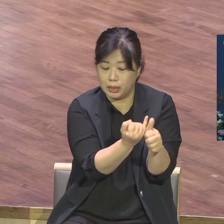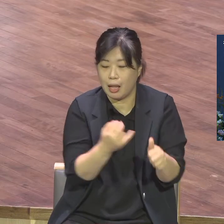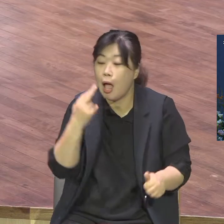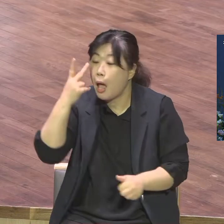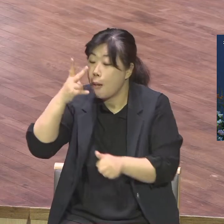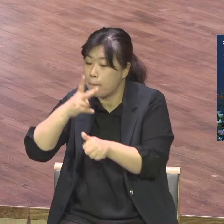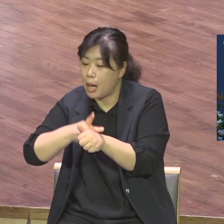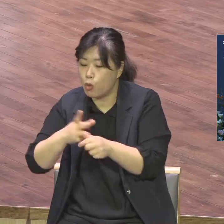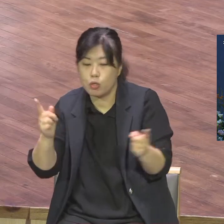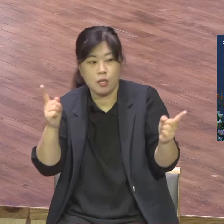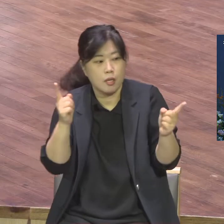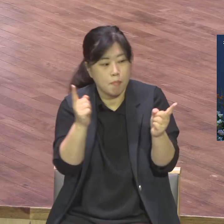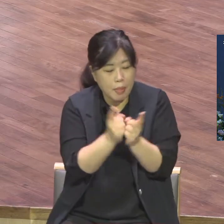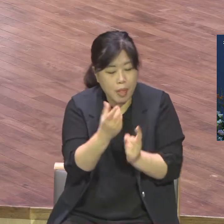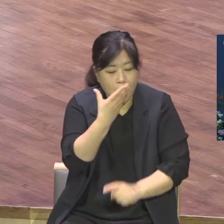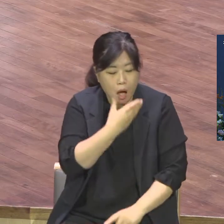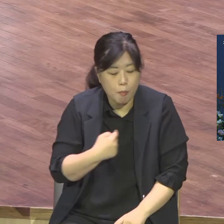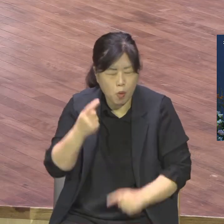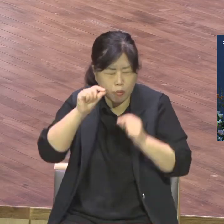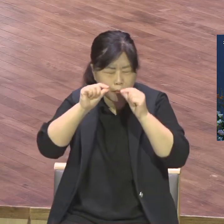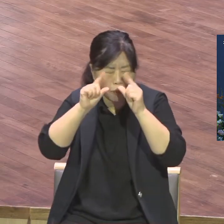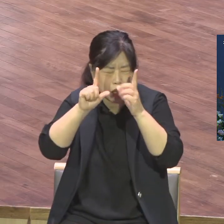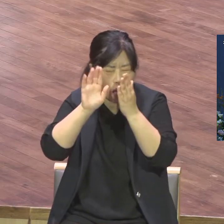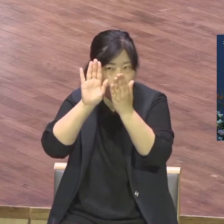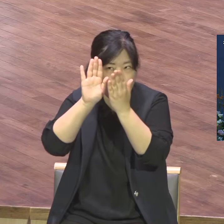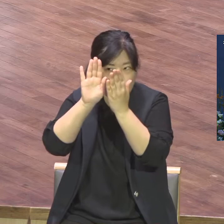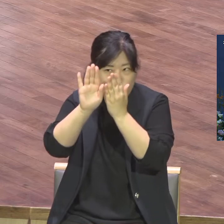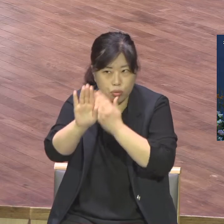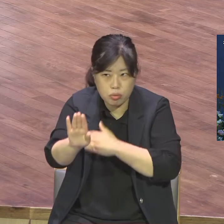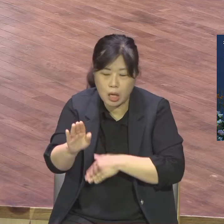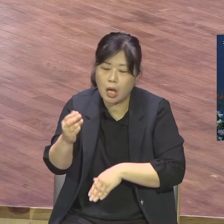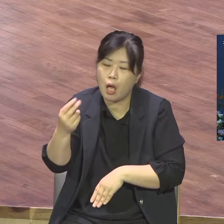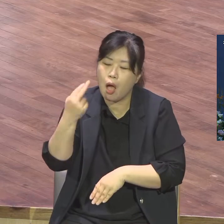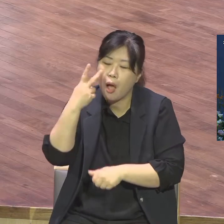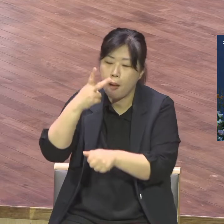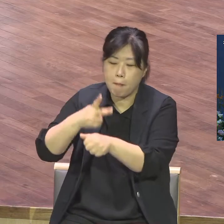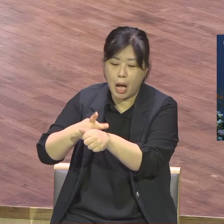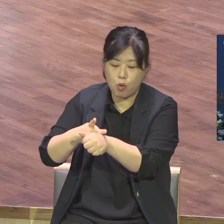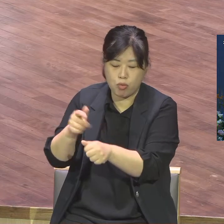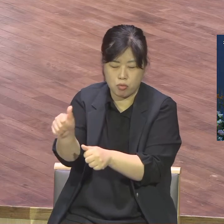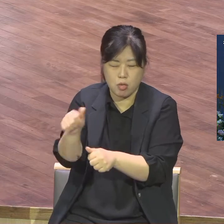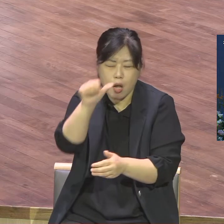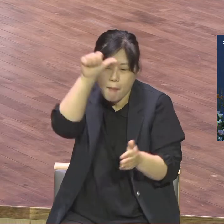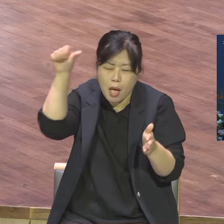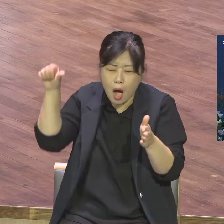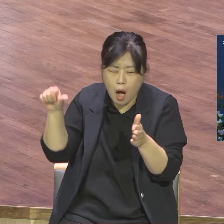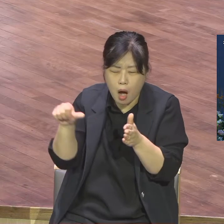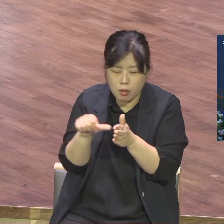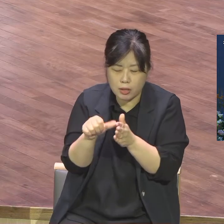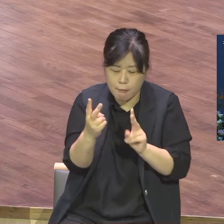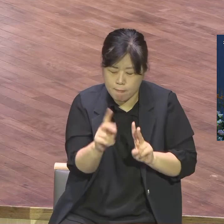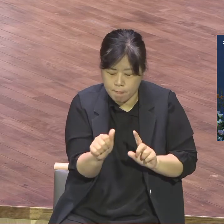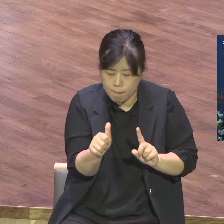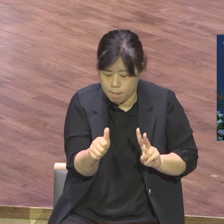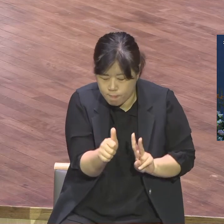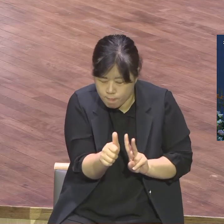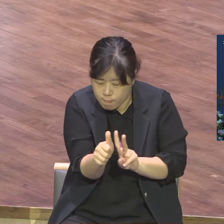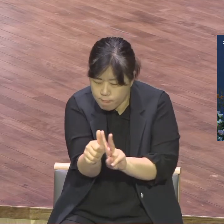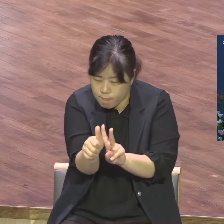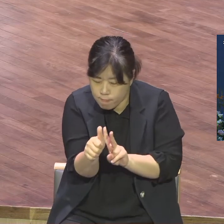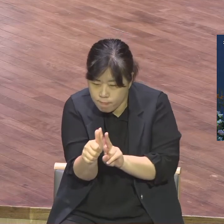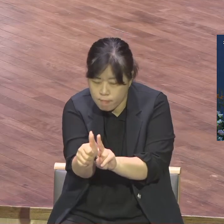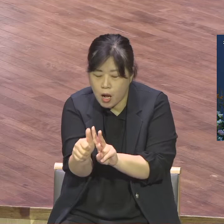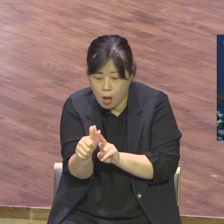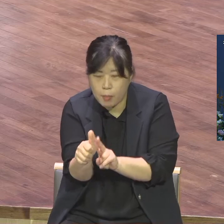이분이 정말 주의 종이구나. 평생 바울 사역을 위해서 동역한 부부예요.